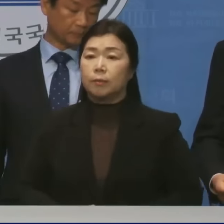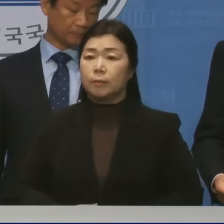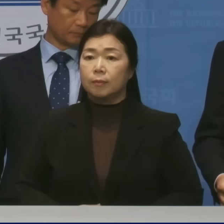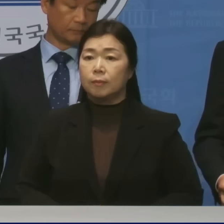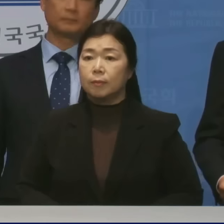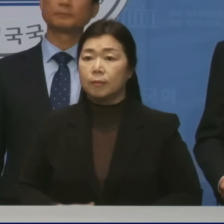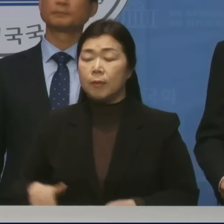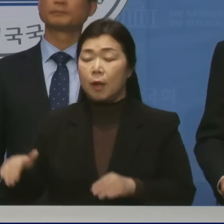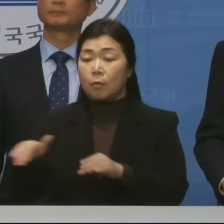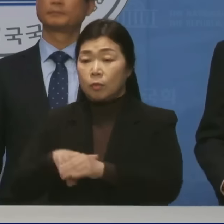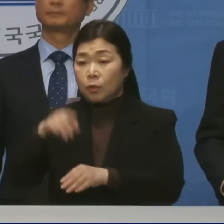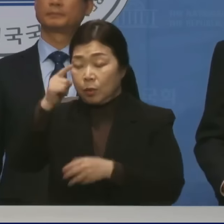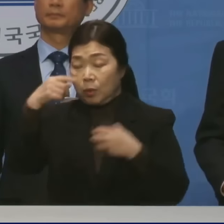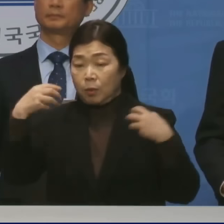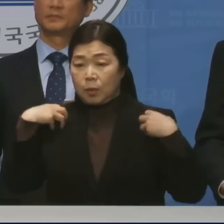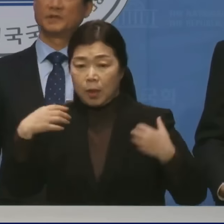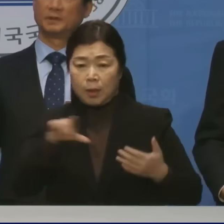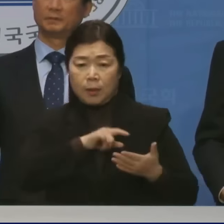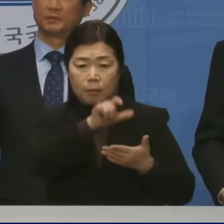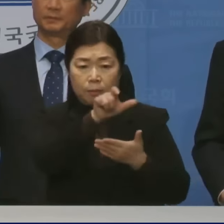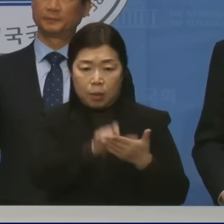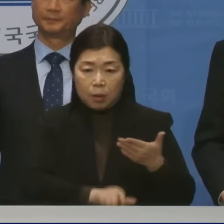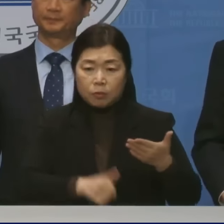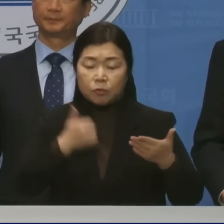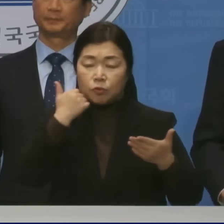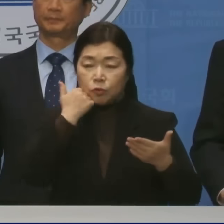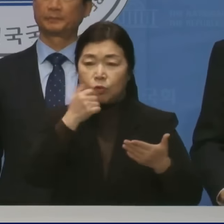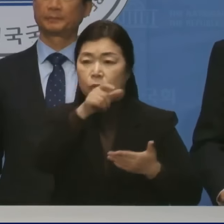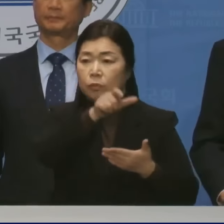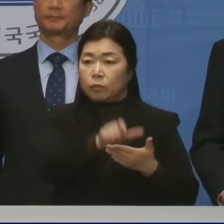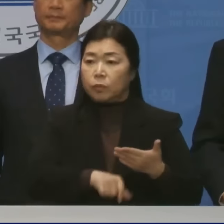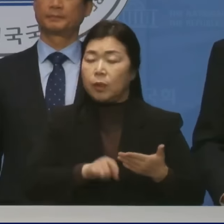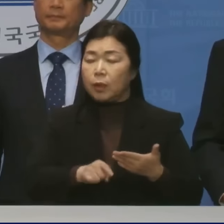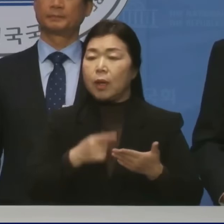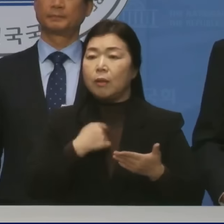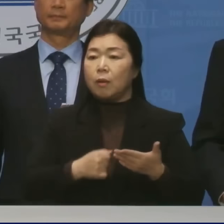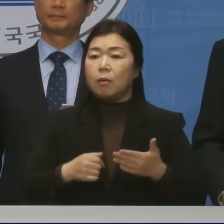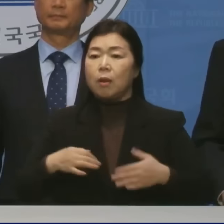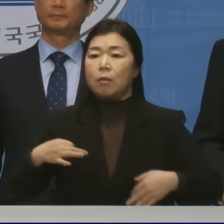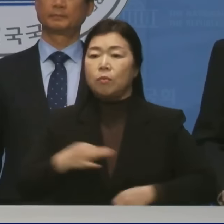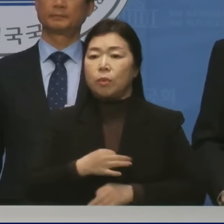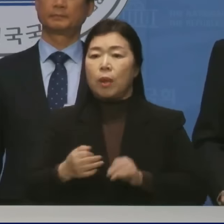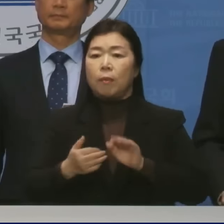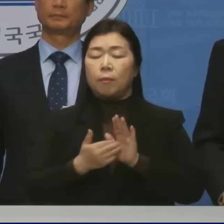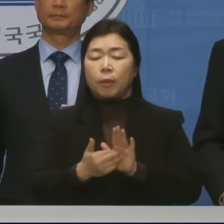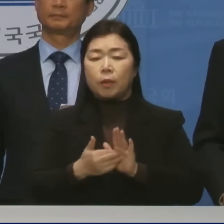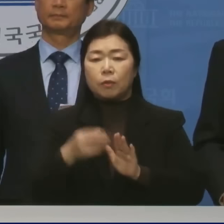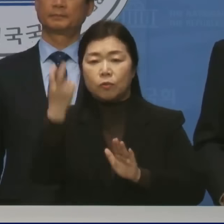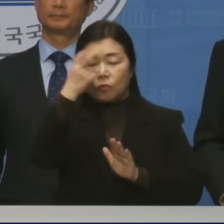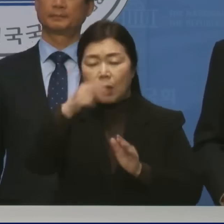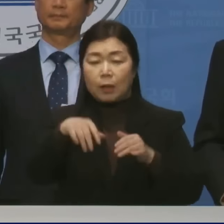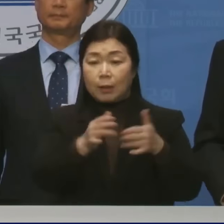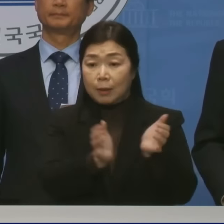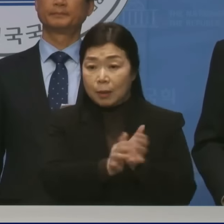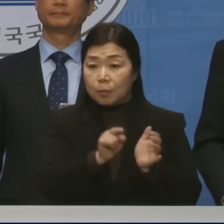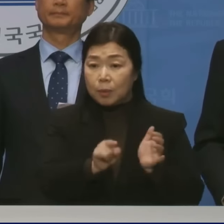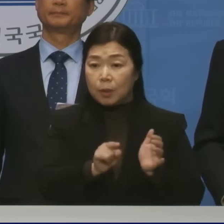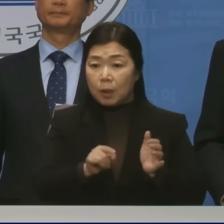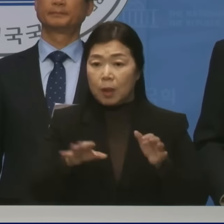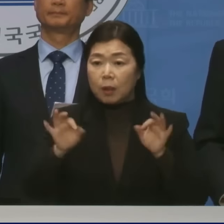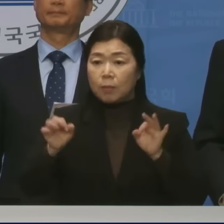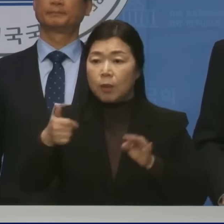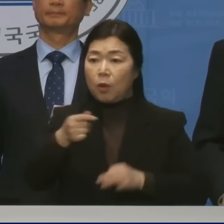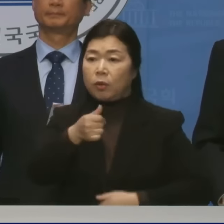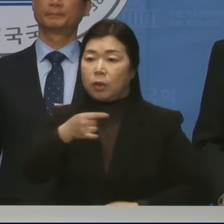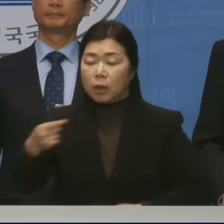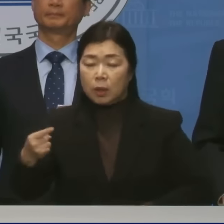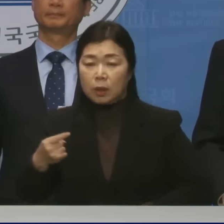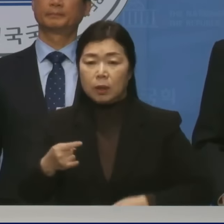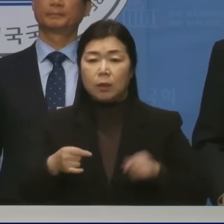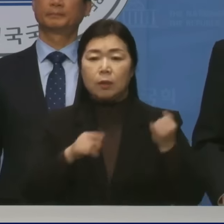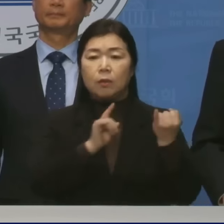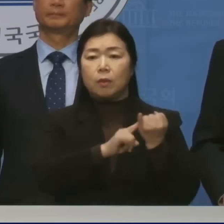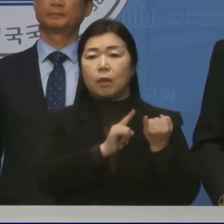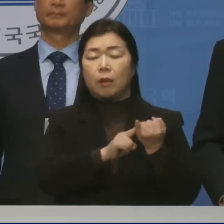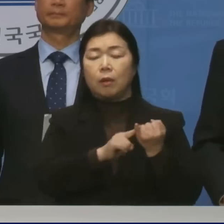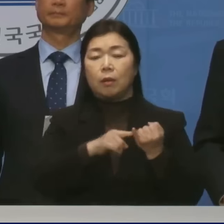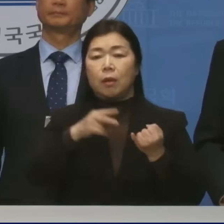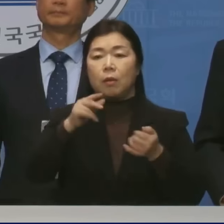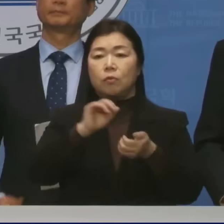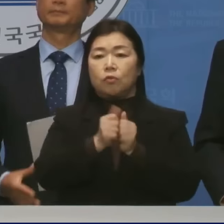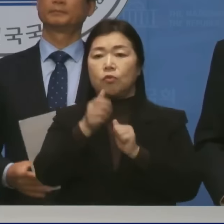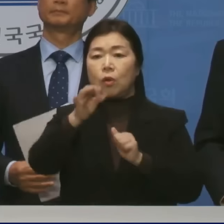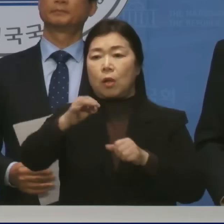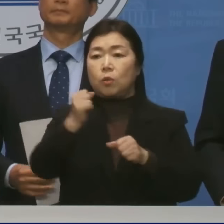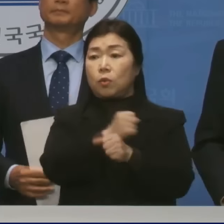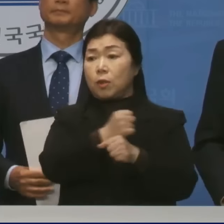의혹을 수사했던 반부패 수사 2부는 김건희 여사 도이치모터스 주가 조작 의혹 수사에 대해선 대선